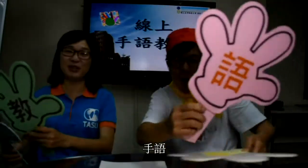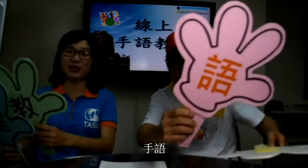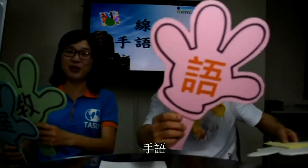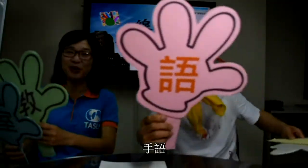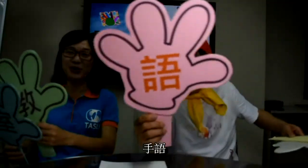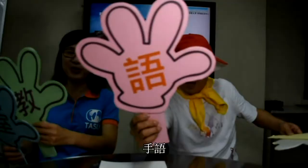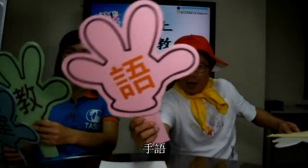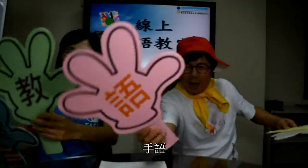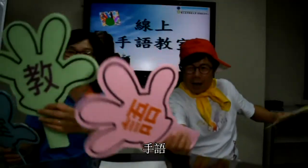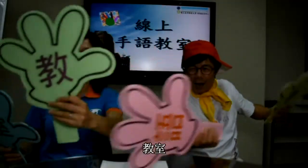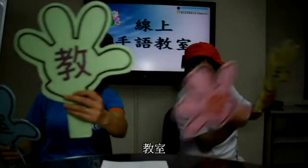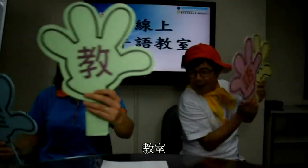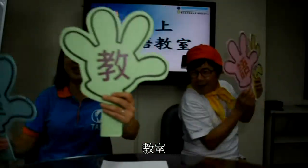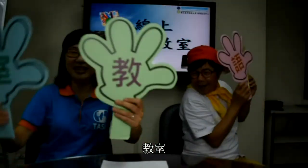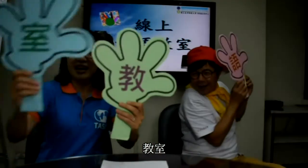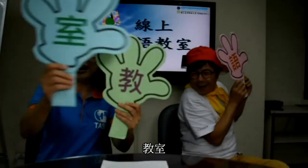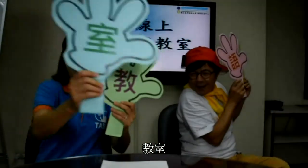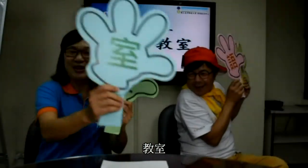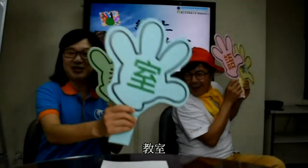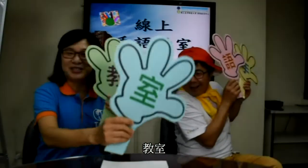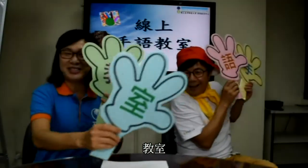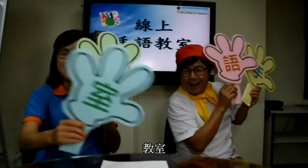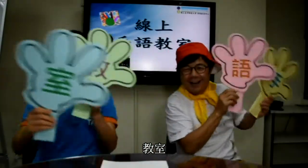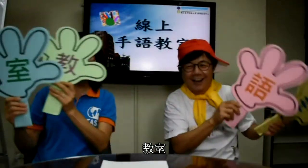手语教室，